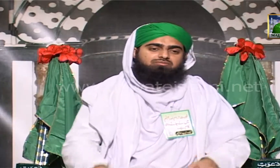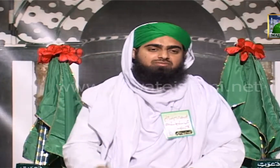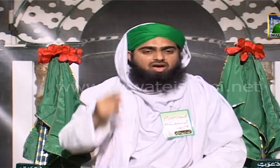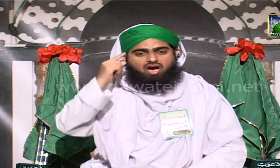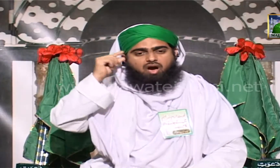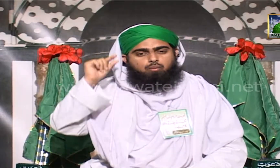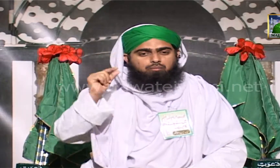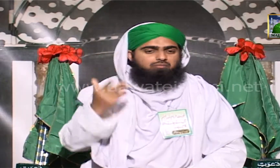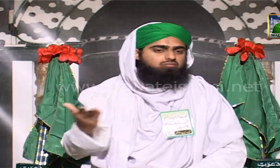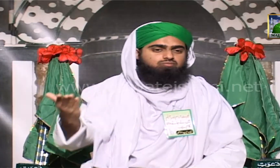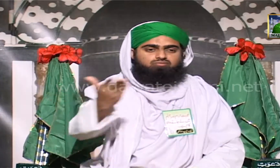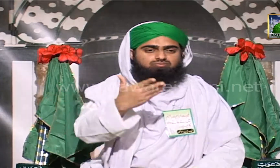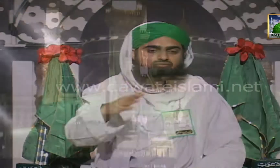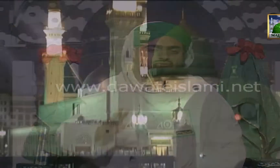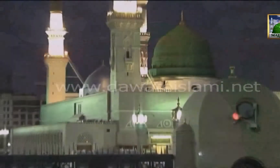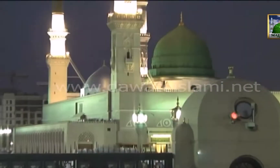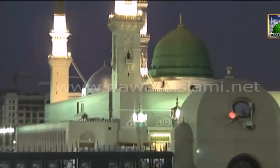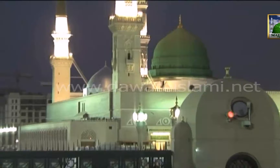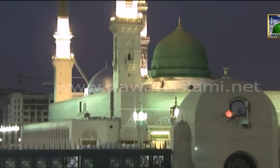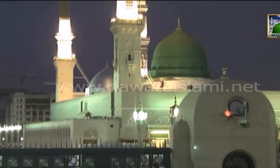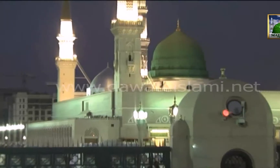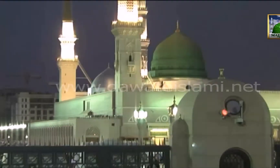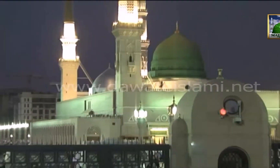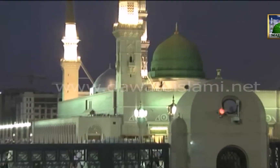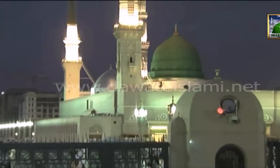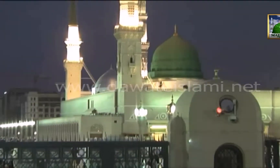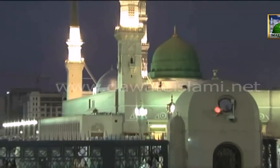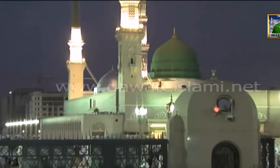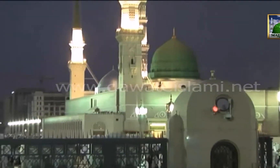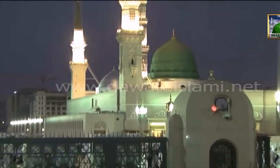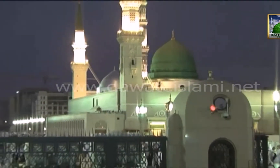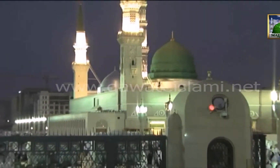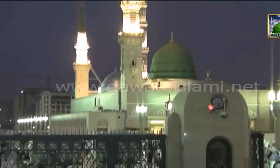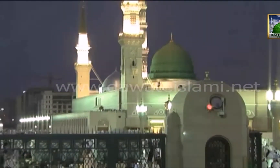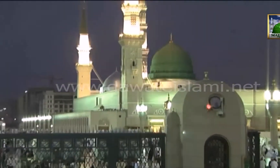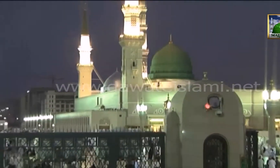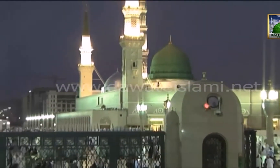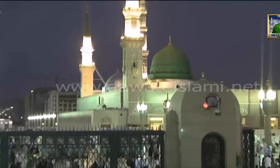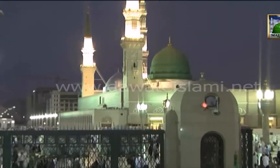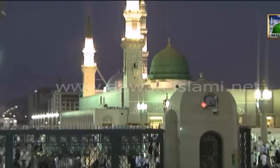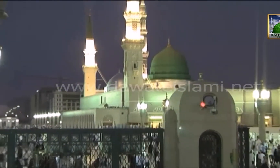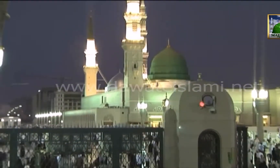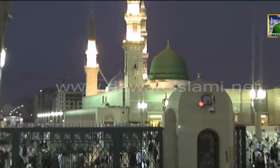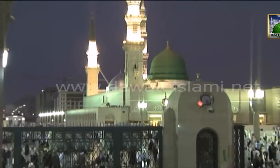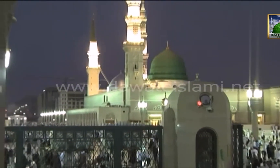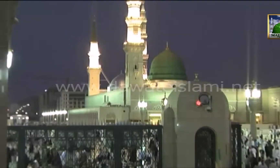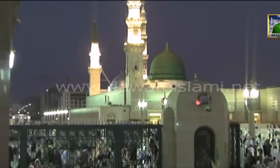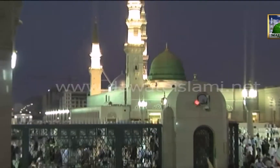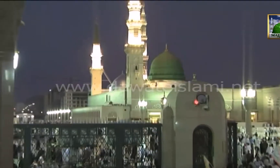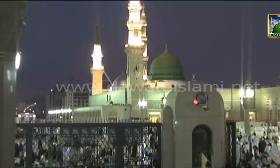ہے, عقل کم ہوتی ہے عوام میں. دیکھو عوام میں جو بھی تحریک چلی تو چل پڑتی ہے, عوام پھر تحقیق تھوڑی کرتی ہے, اور اس کی تہ تک تو پہنچتی نہیں